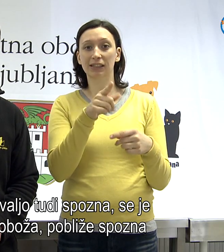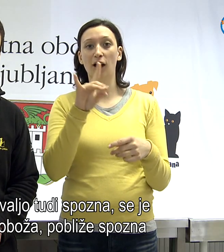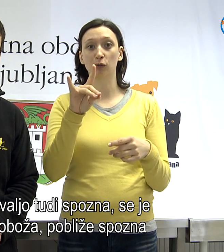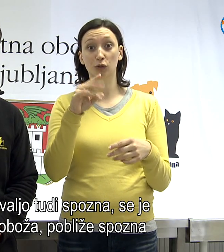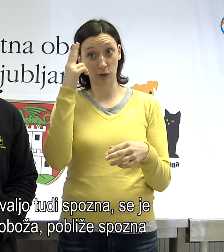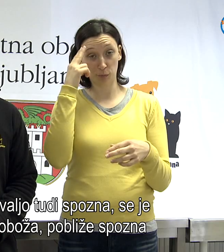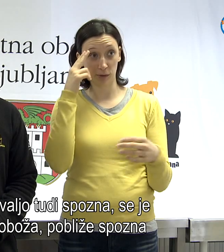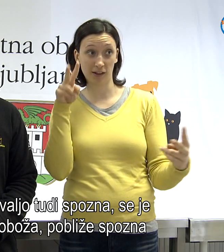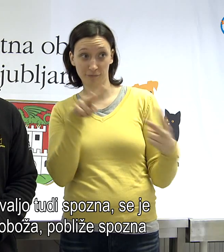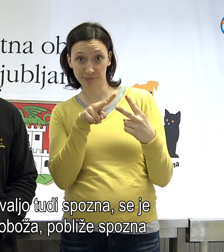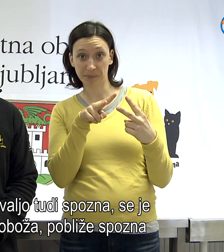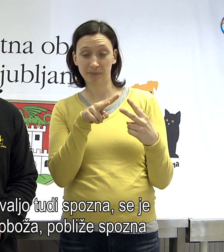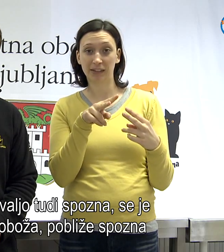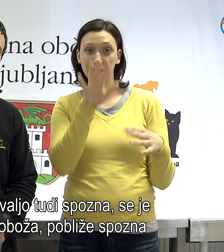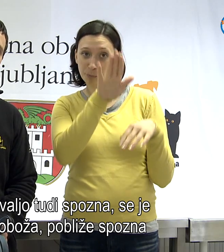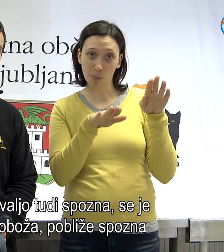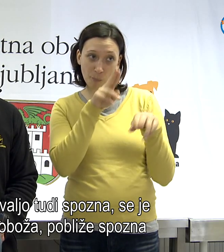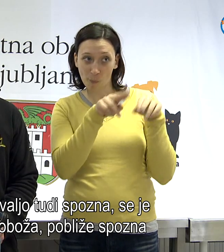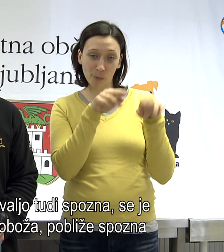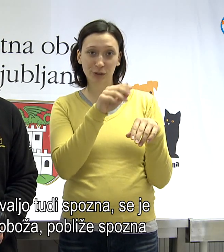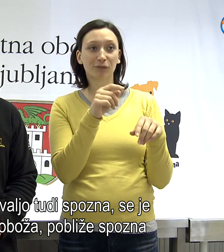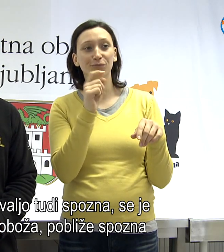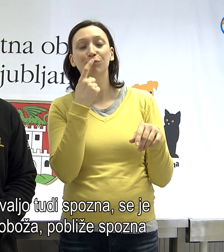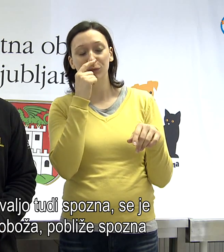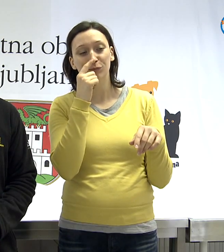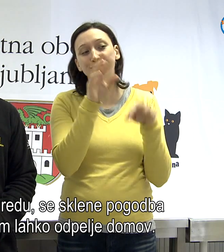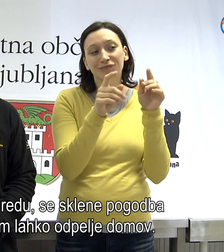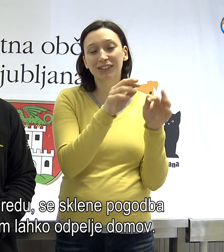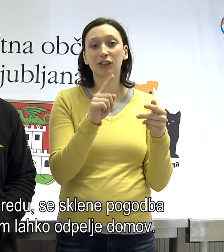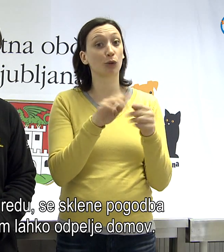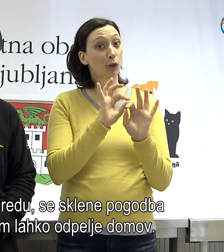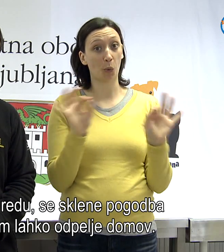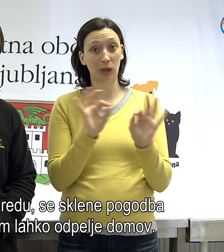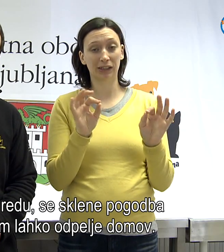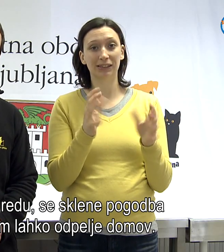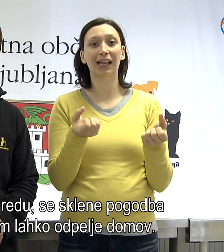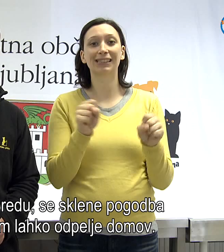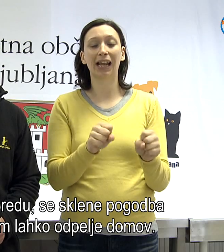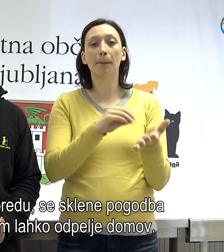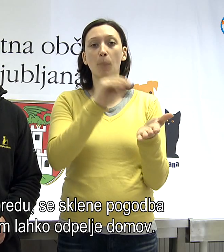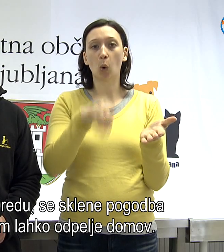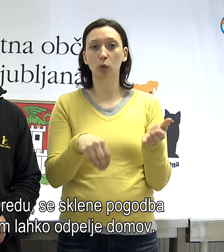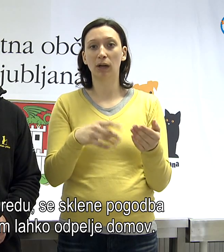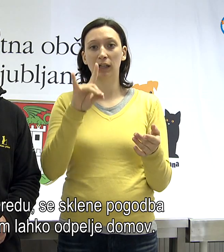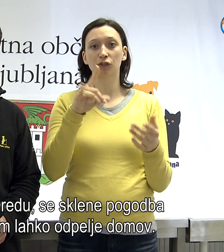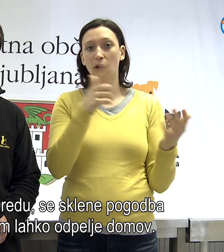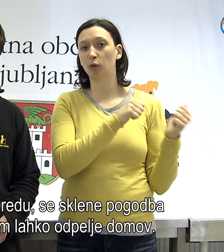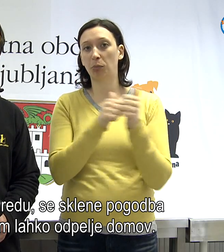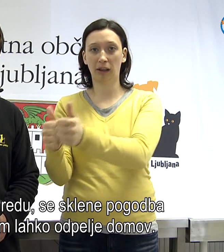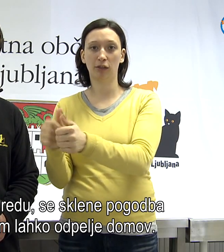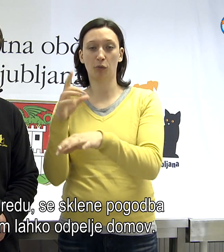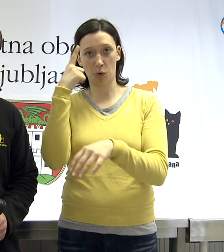tudi spozna, se dotakne, poboža, pobliže spozna in če je vse v redu, se sklene pogodba in žival lahko odpelje